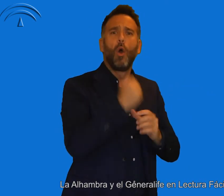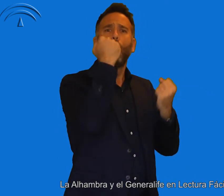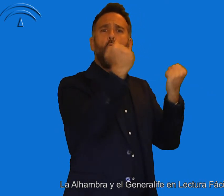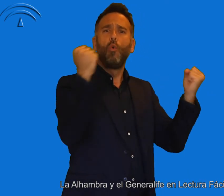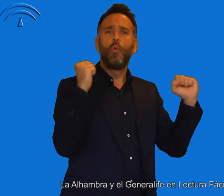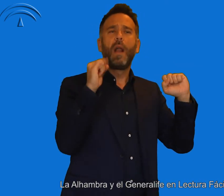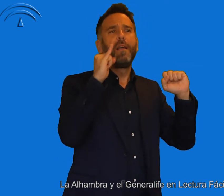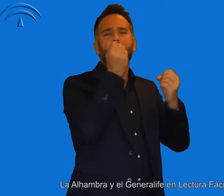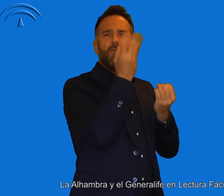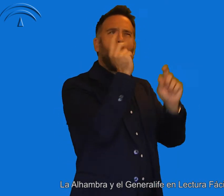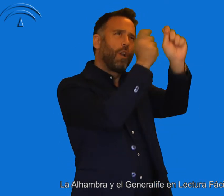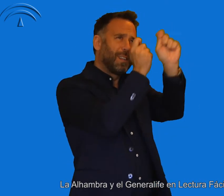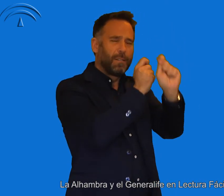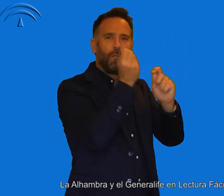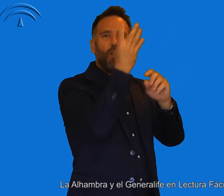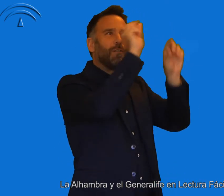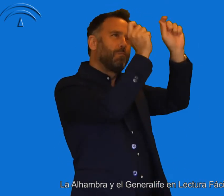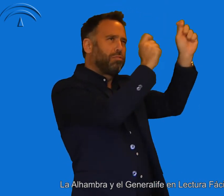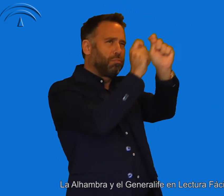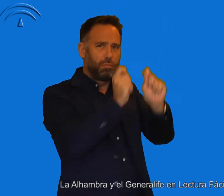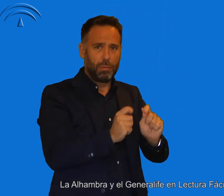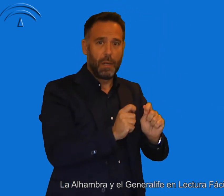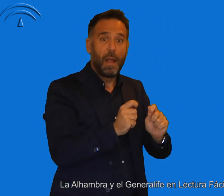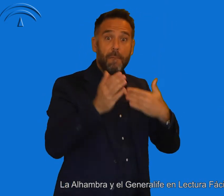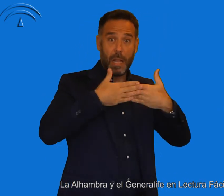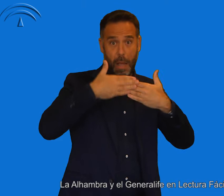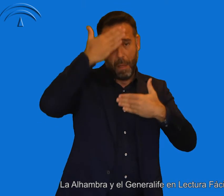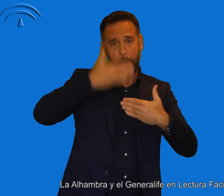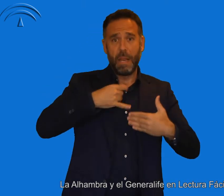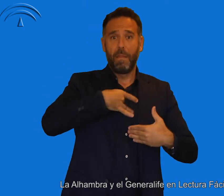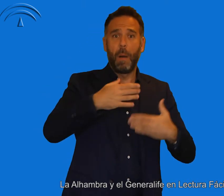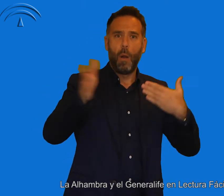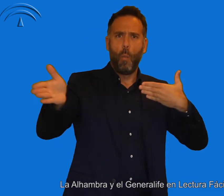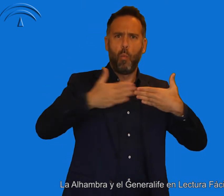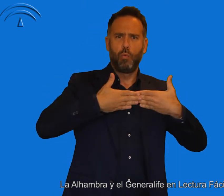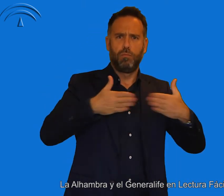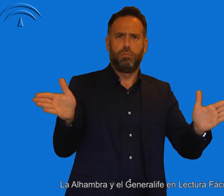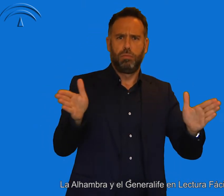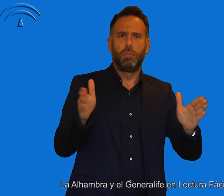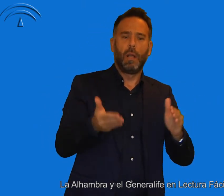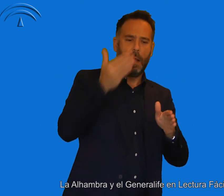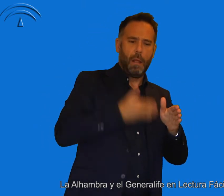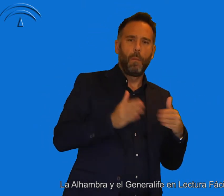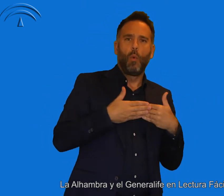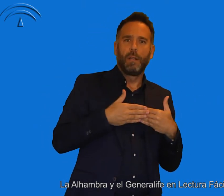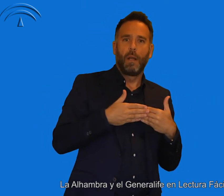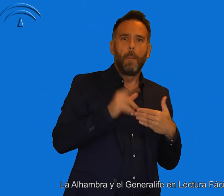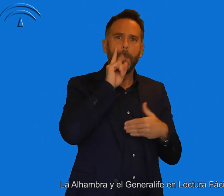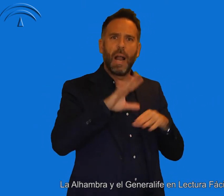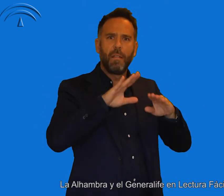y guirnaldas de flores. En la fachada principal hay una puerta grande entre dos puertas pequeñas. Parece un